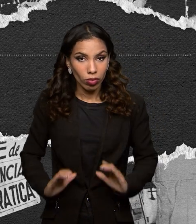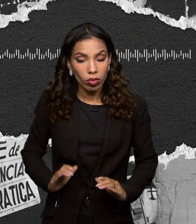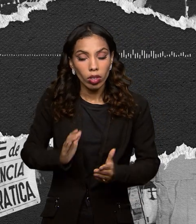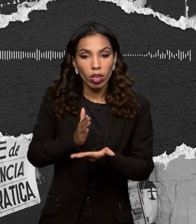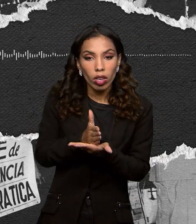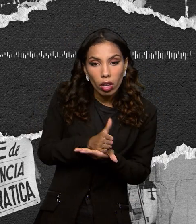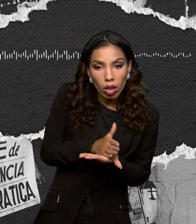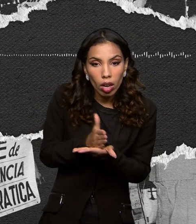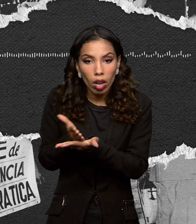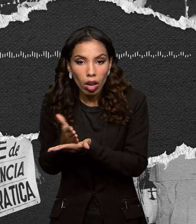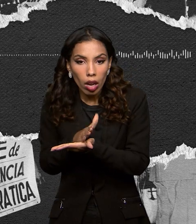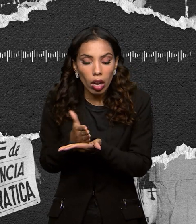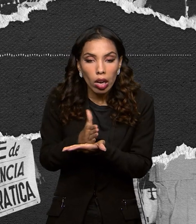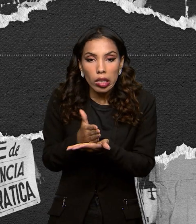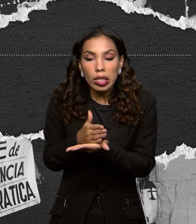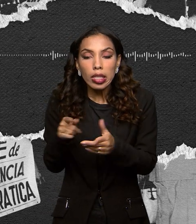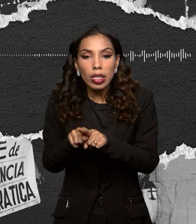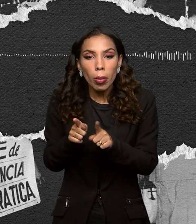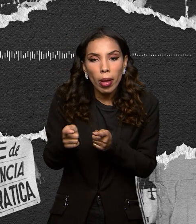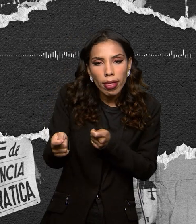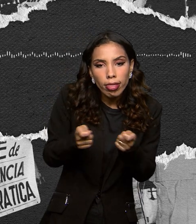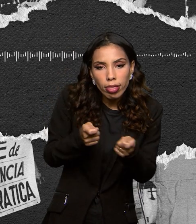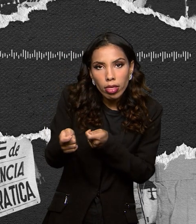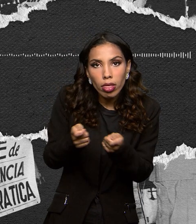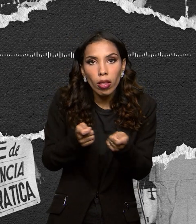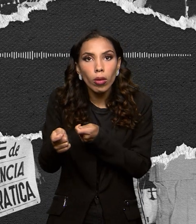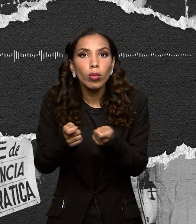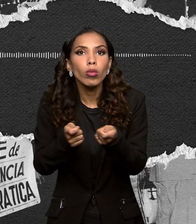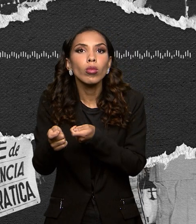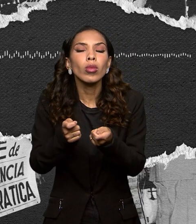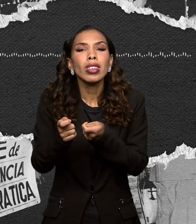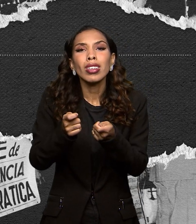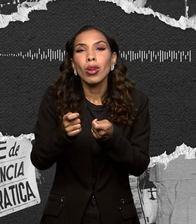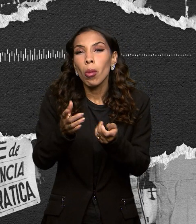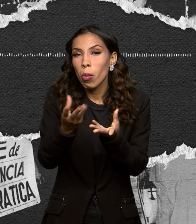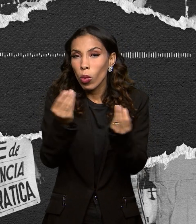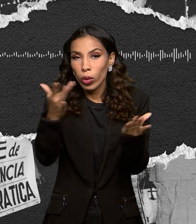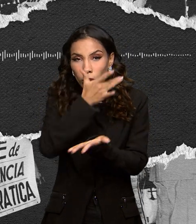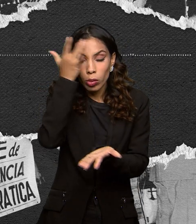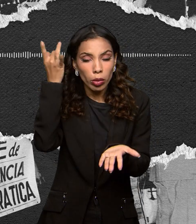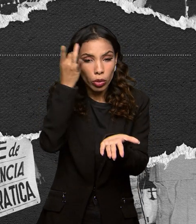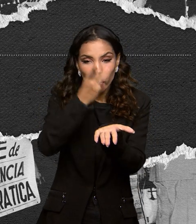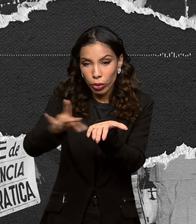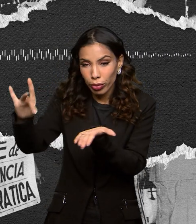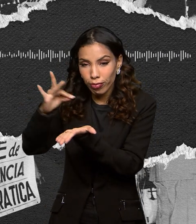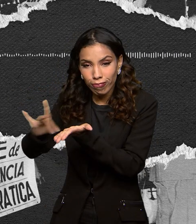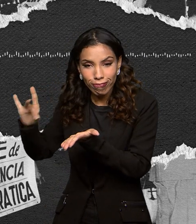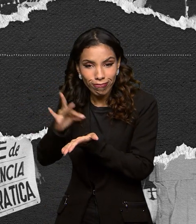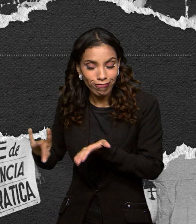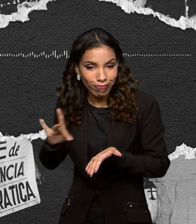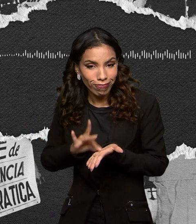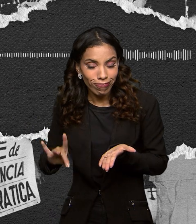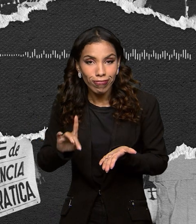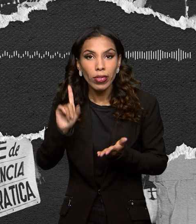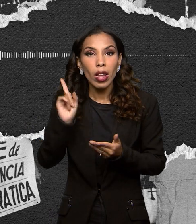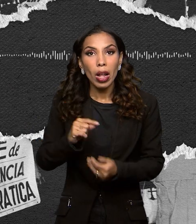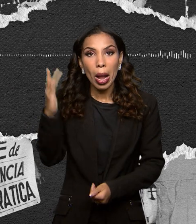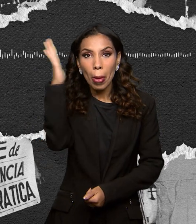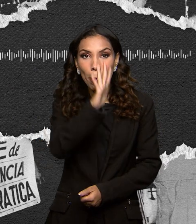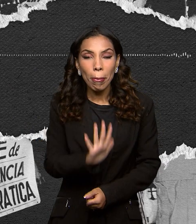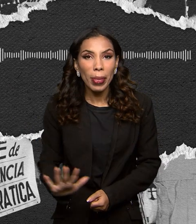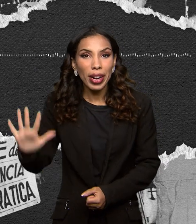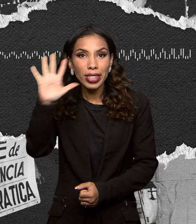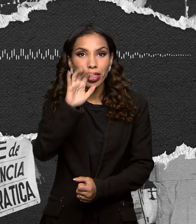mediador, negociador de João Goulart acabou por angariar insatisfações de todos os lados, num Brasil de pressões